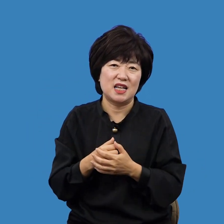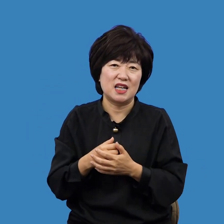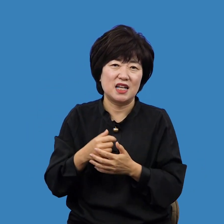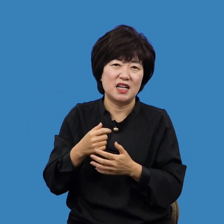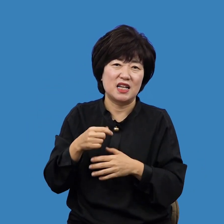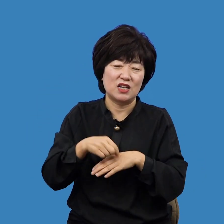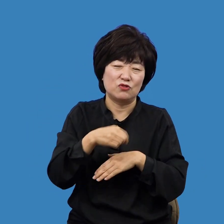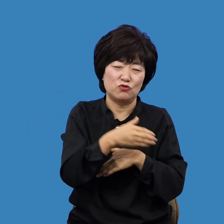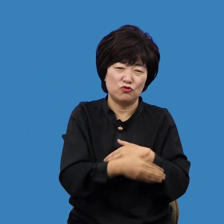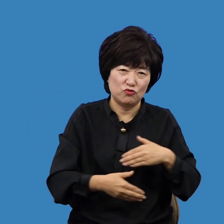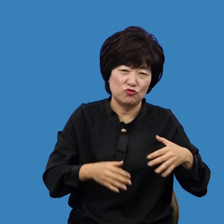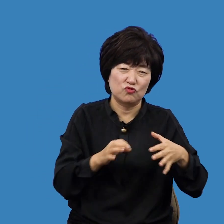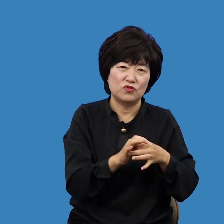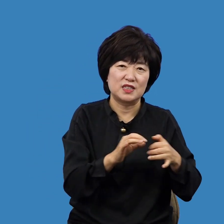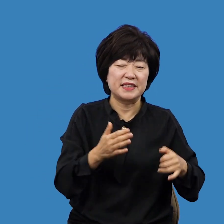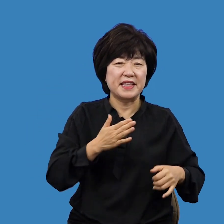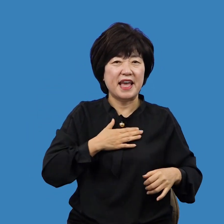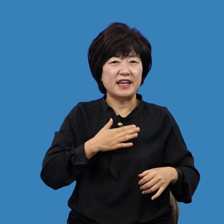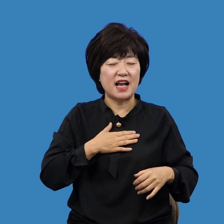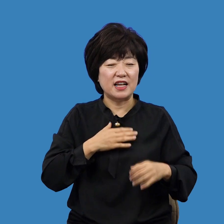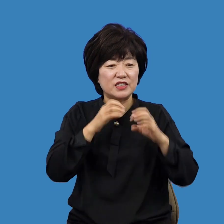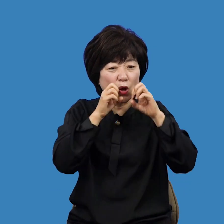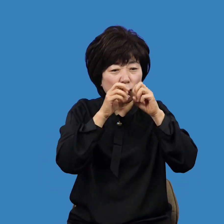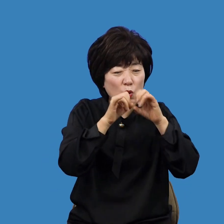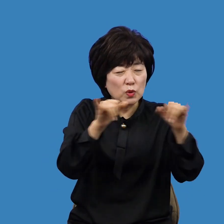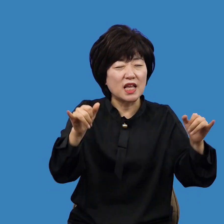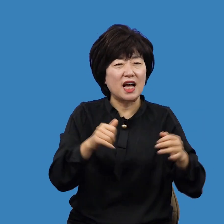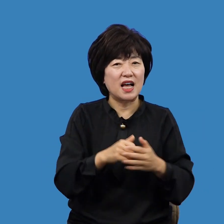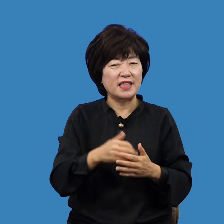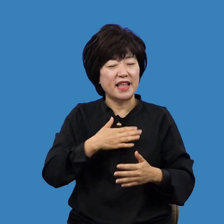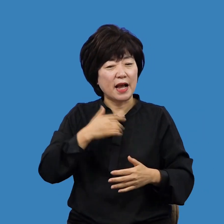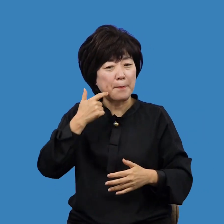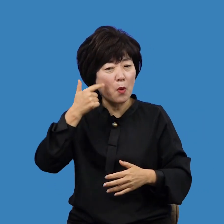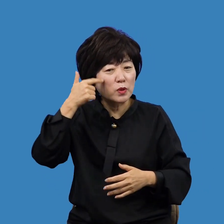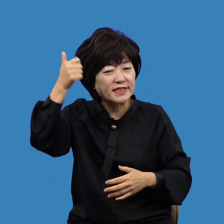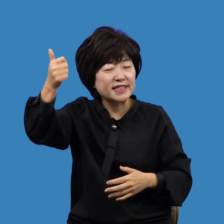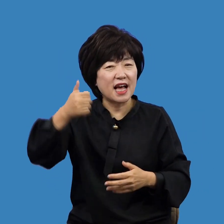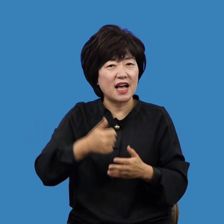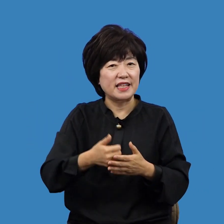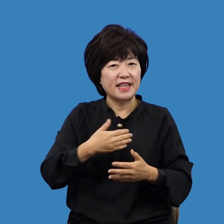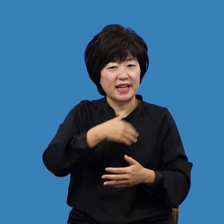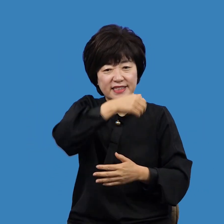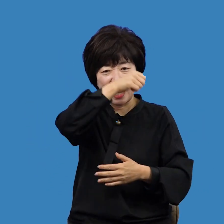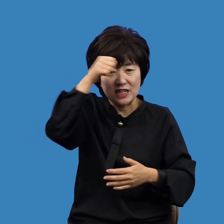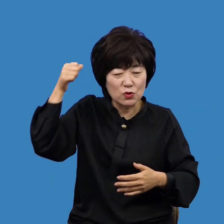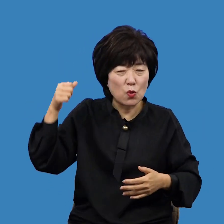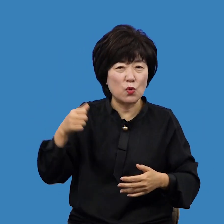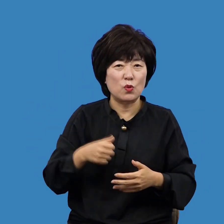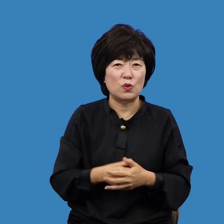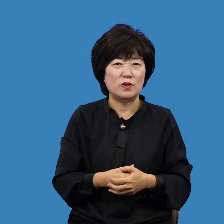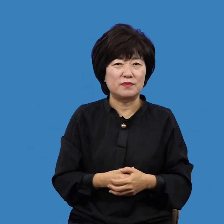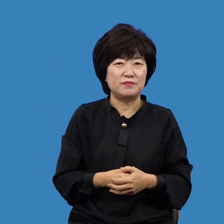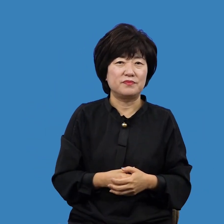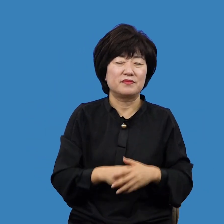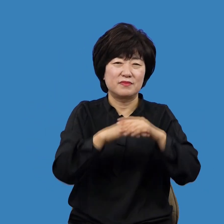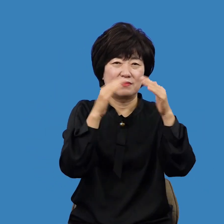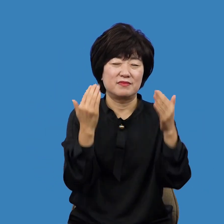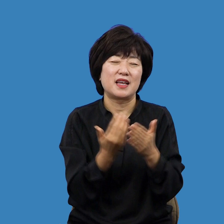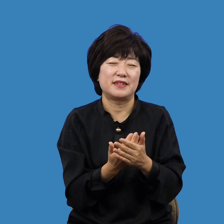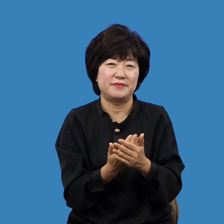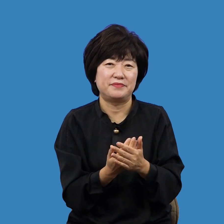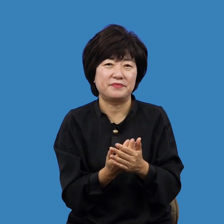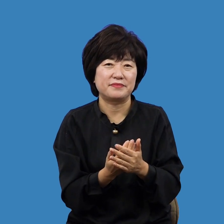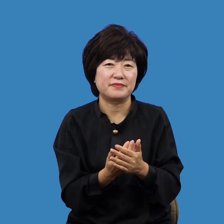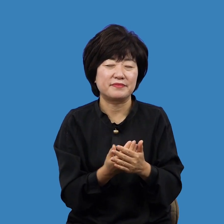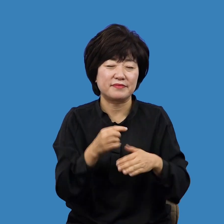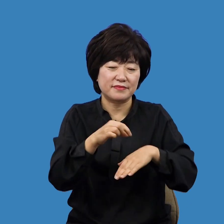육적인 사람입니다. 내가 말이야 그래도 선교사인데 내가 말이야 목사인데 내가 말이야 장로인데 이게 다 내가 말이야